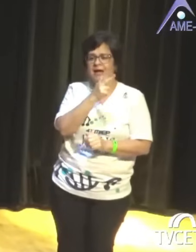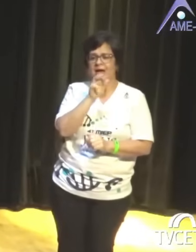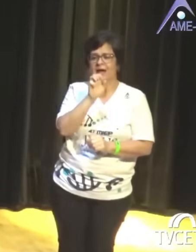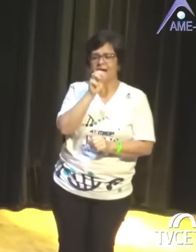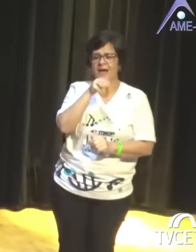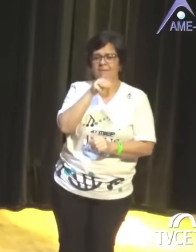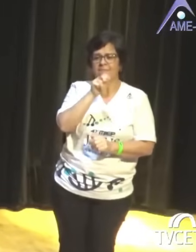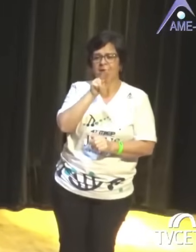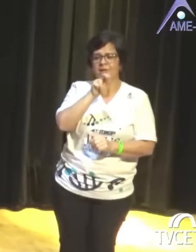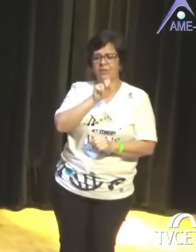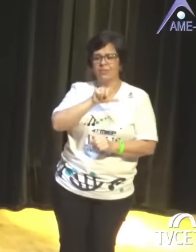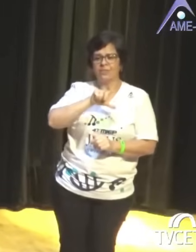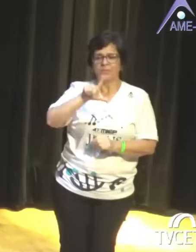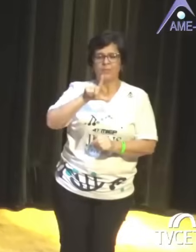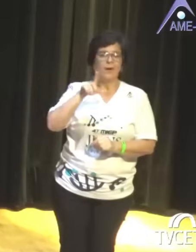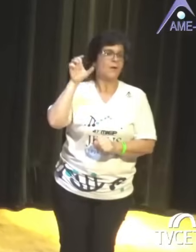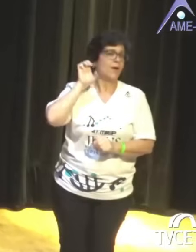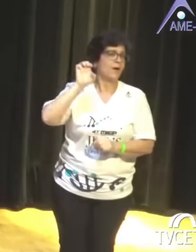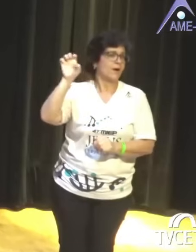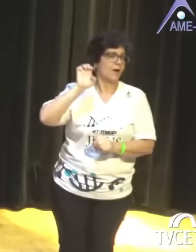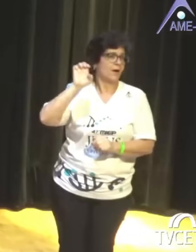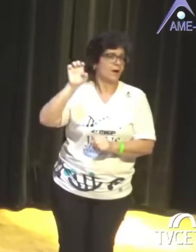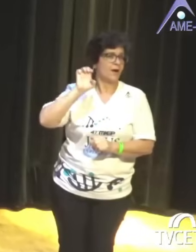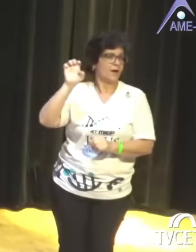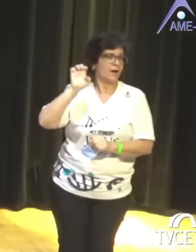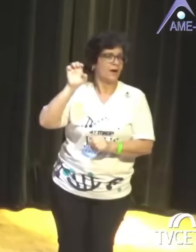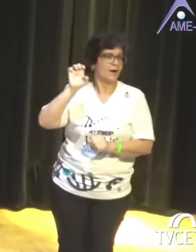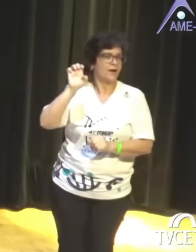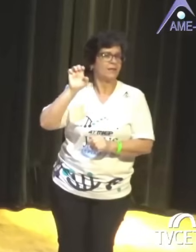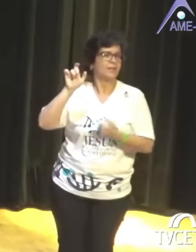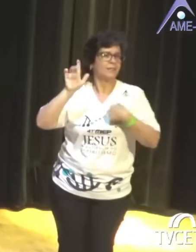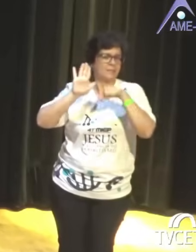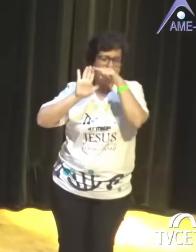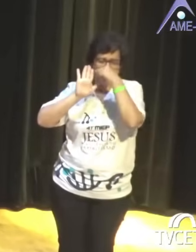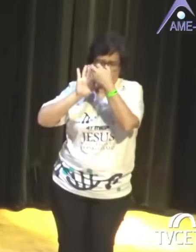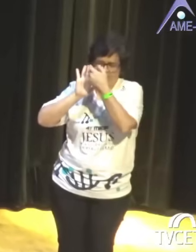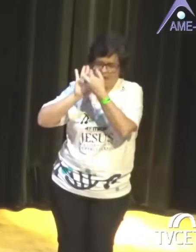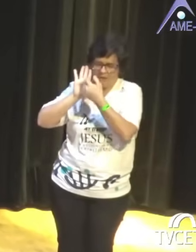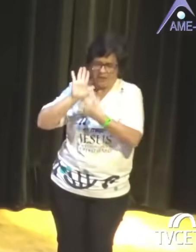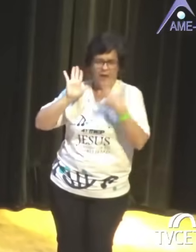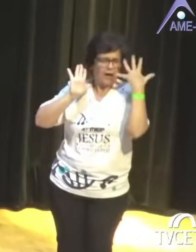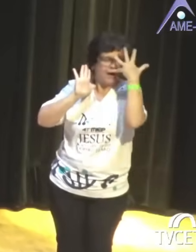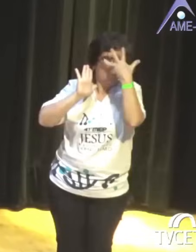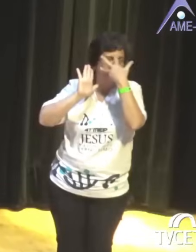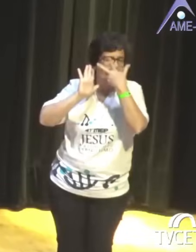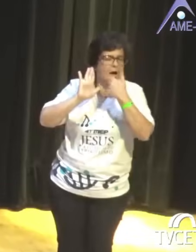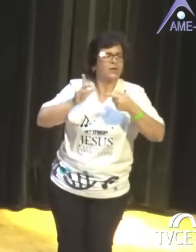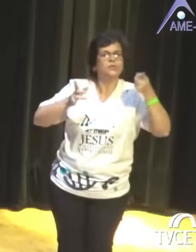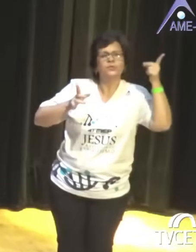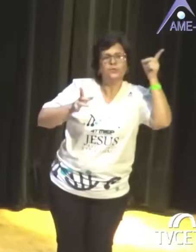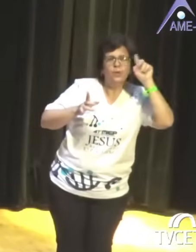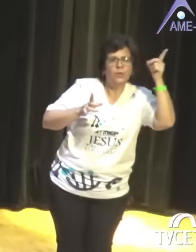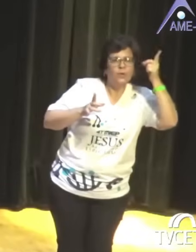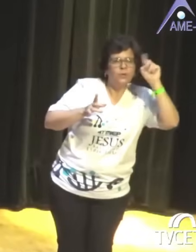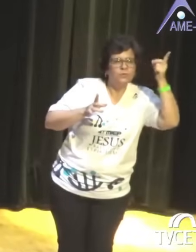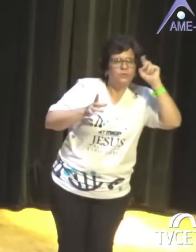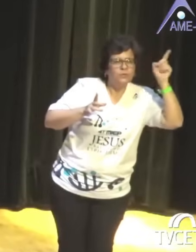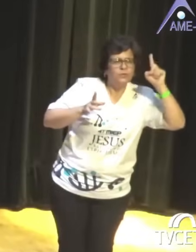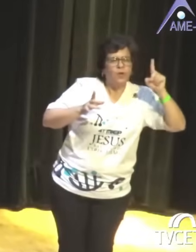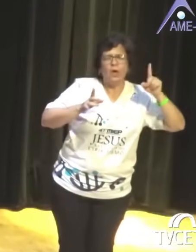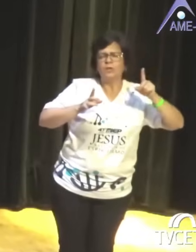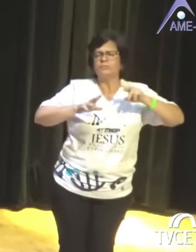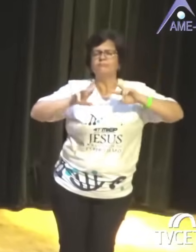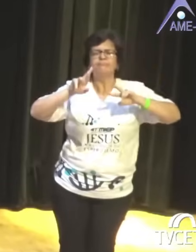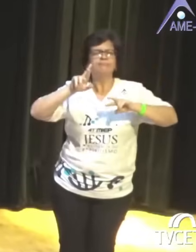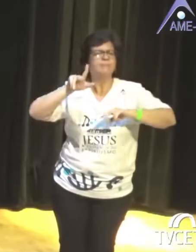Emanuel belíssimo prefácio dele no livro no Mundo Maior em que ele diz assim todos os dias de todos